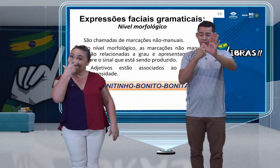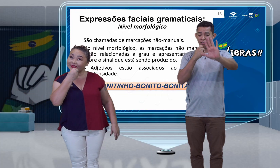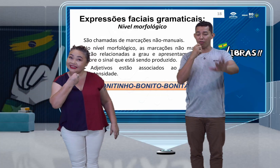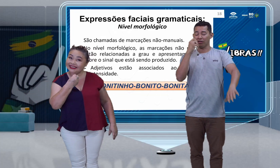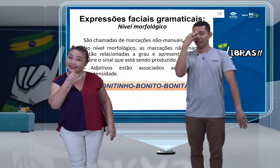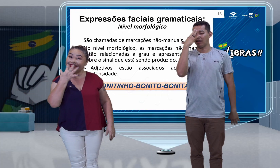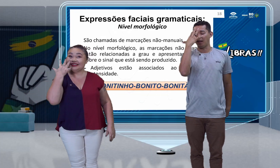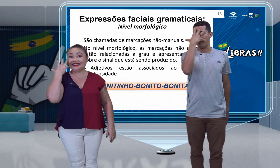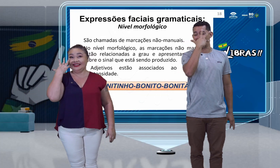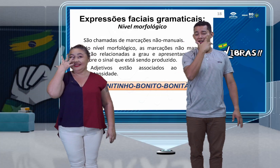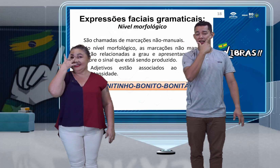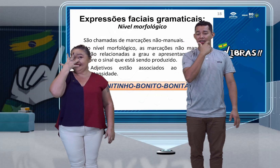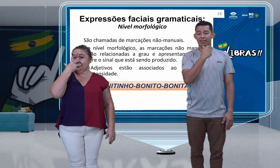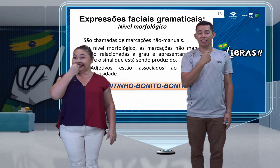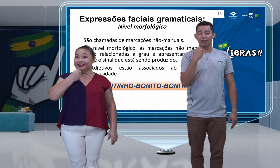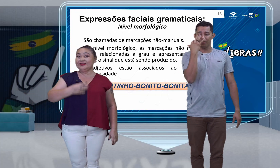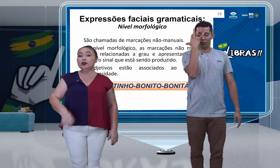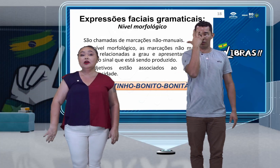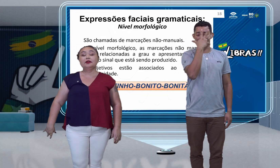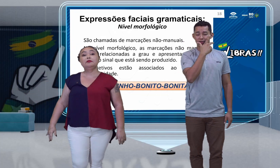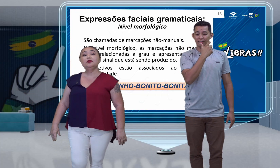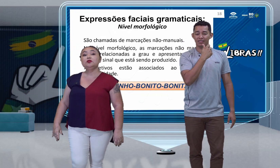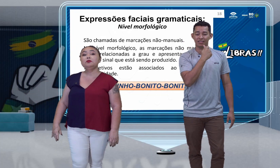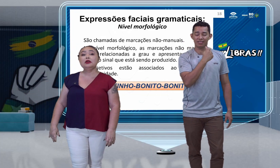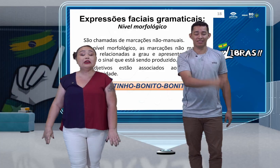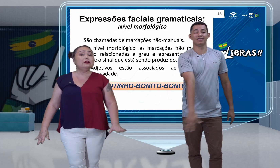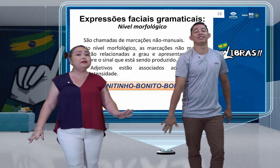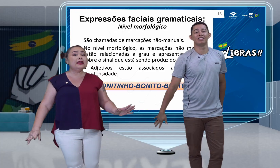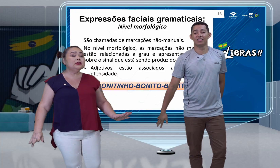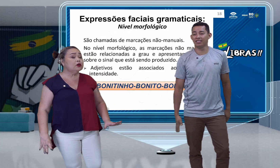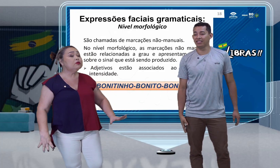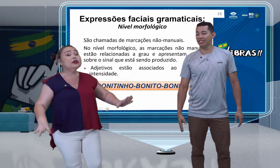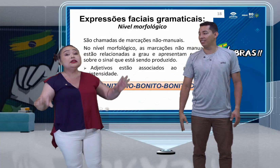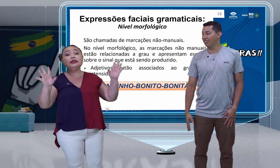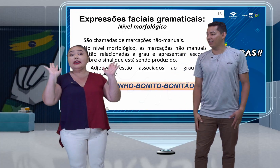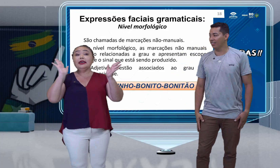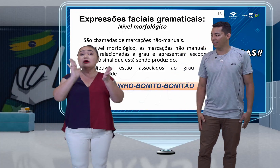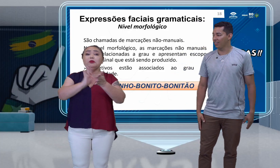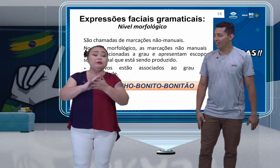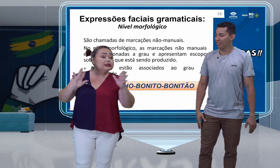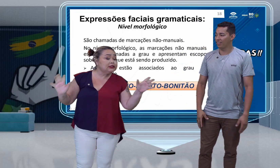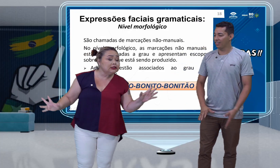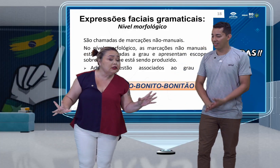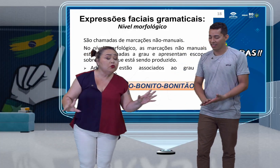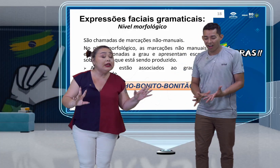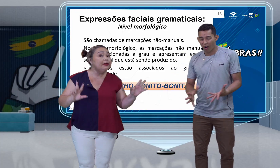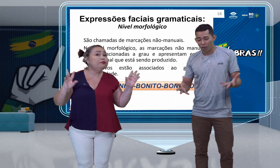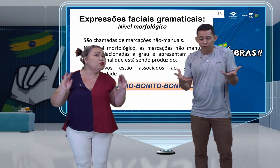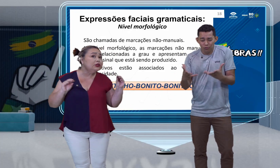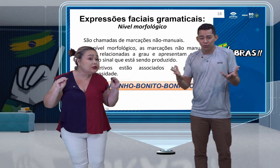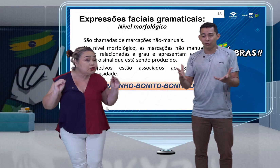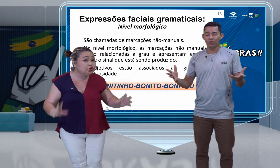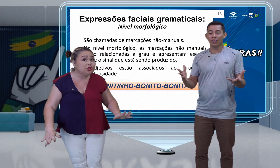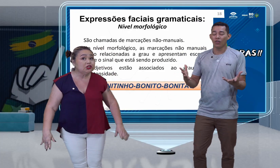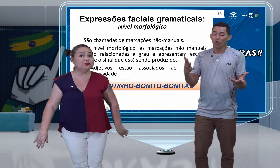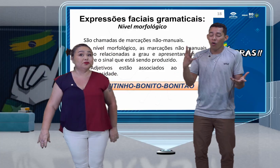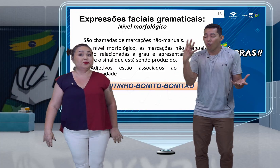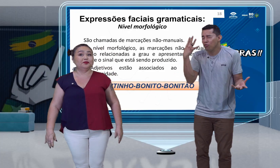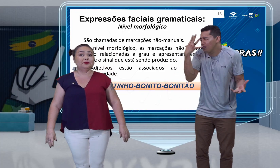de boa, tá na média ali. Bonito. Bonito. Muito bem. Eu quero falar, então, que o bebezinho, ele é bonitinho.